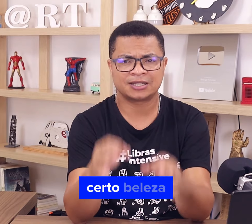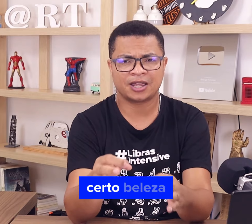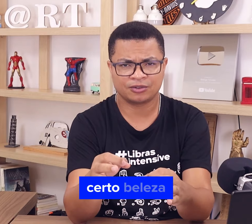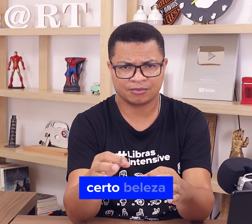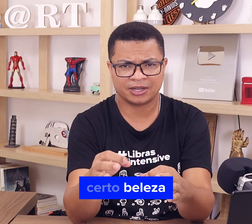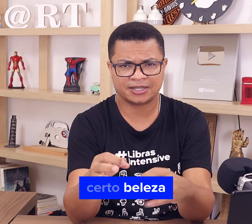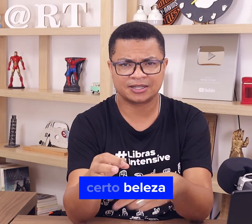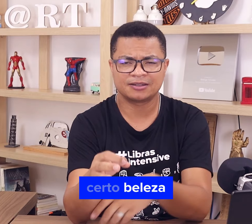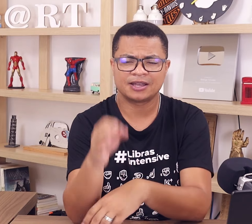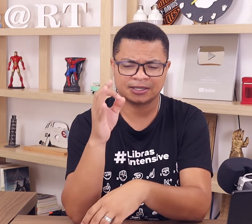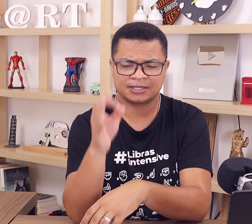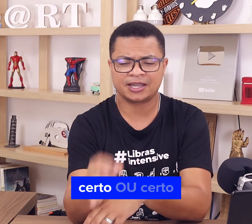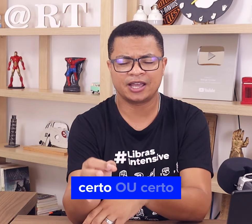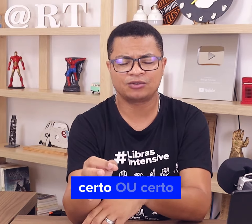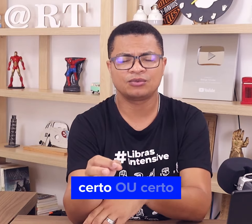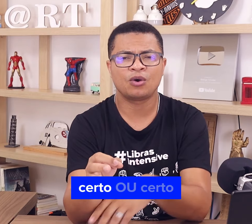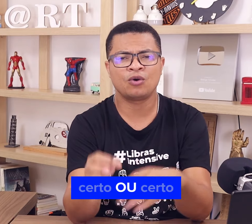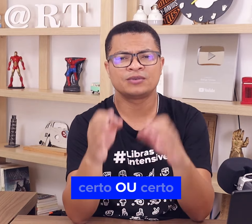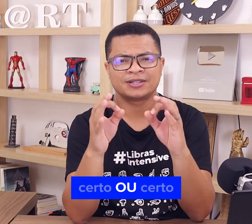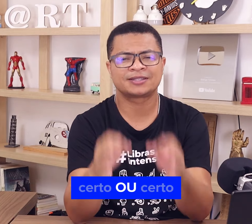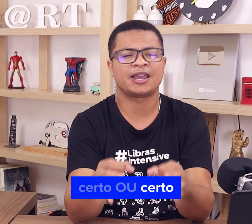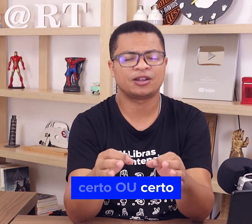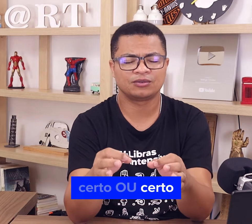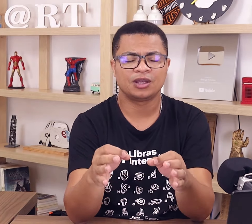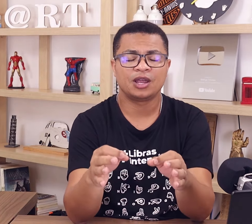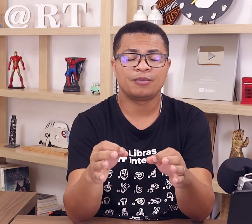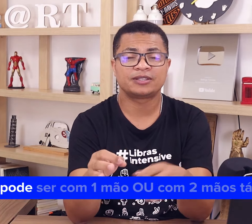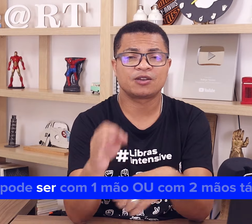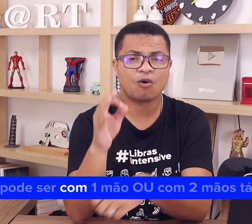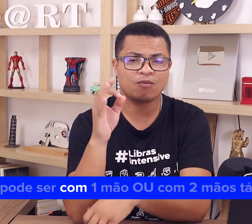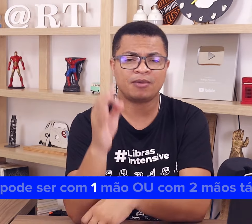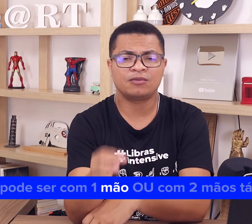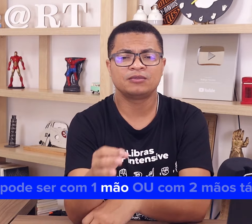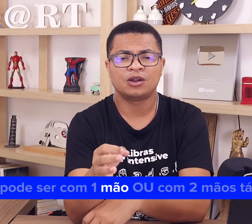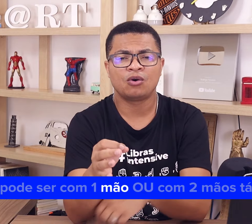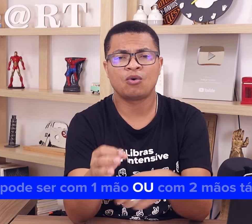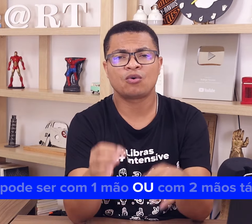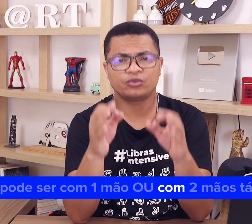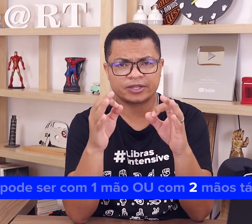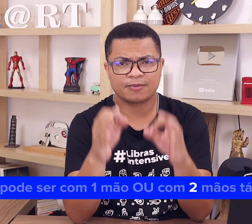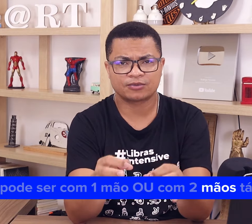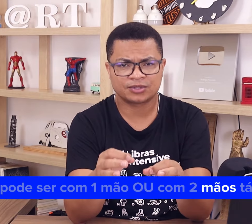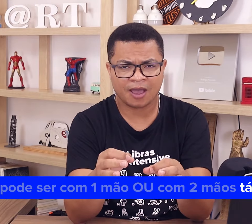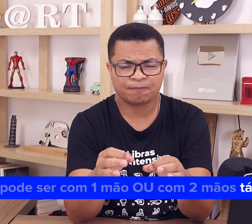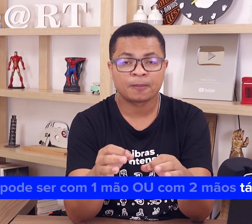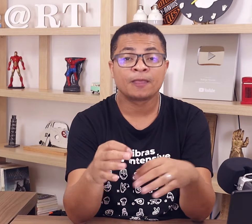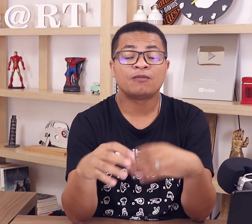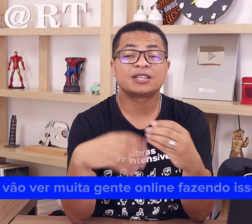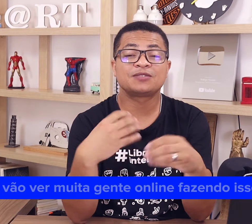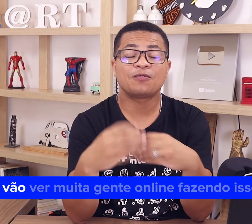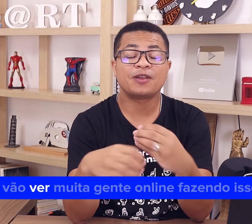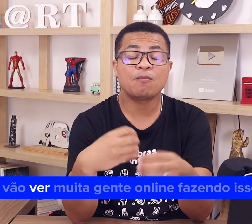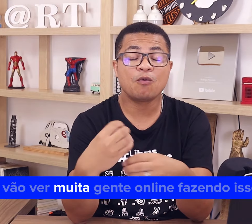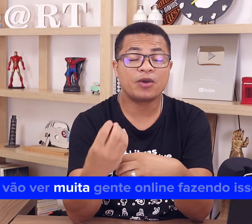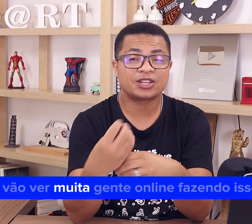Certo. Beleza? Certo ou certo. Pode ser com uma mão ou com duas mãos, tá? Vocês vão ver muita